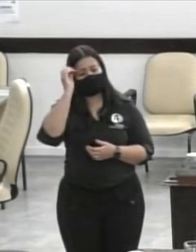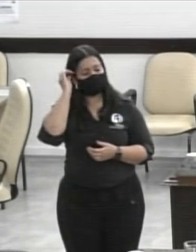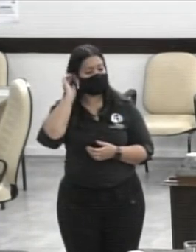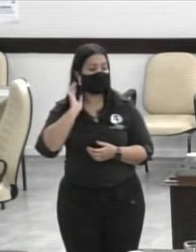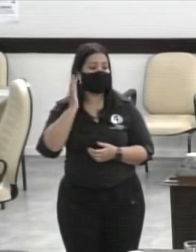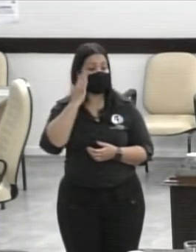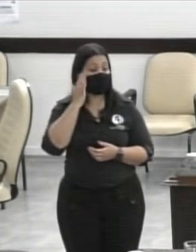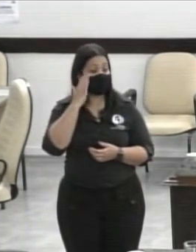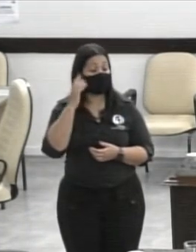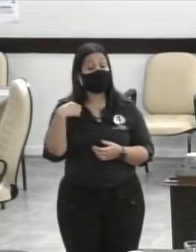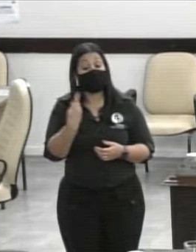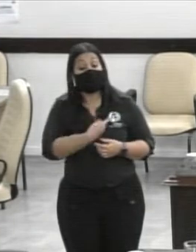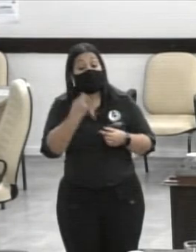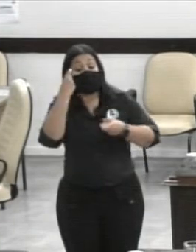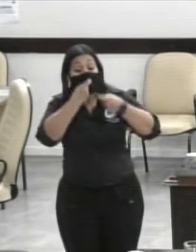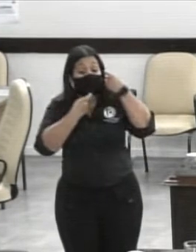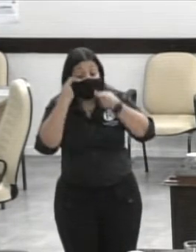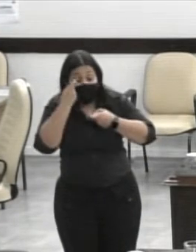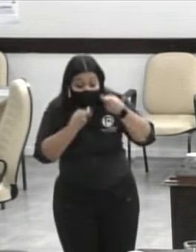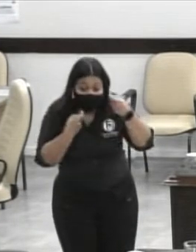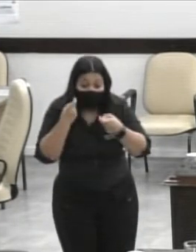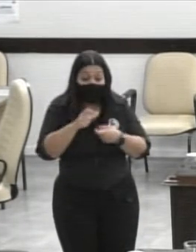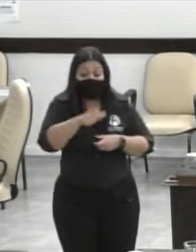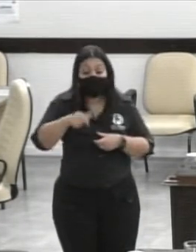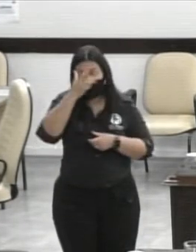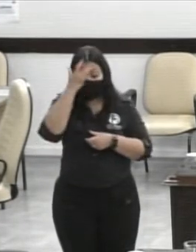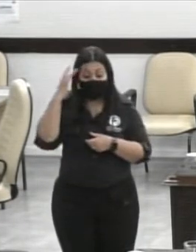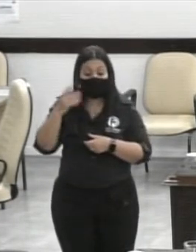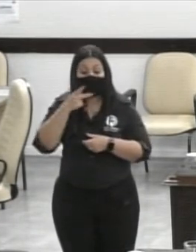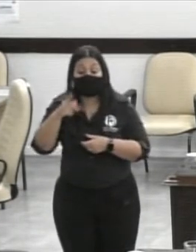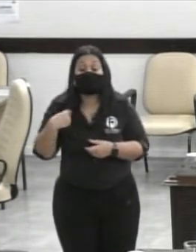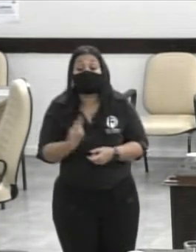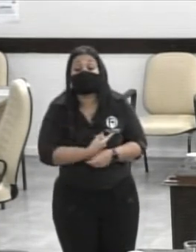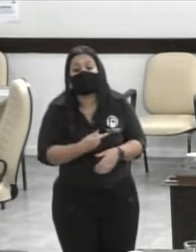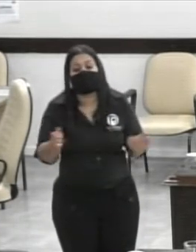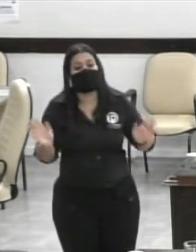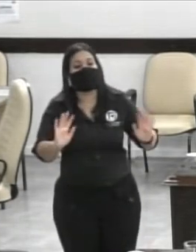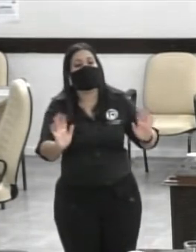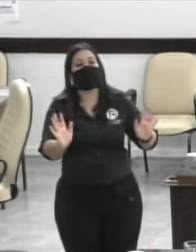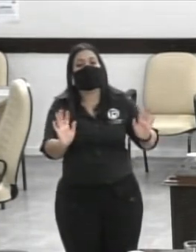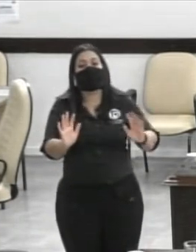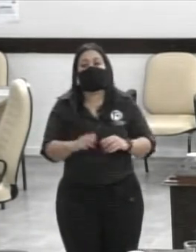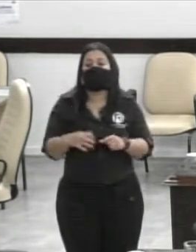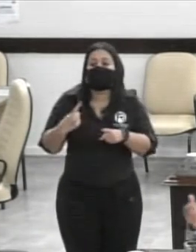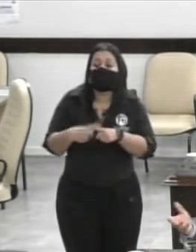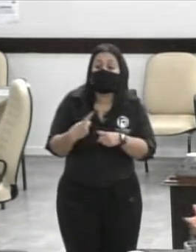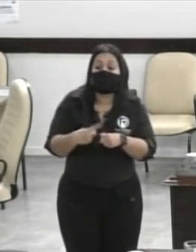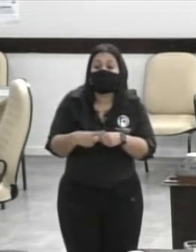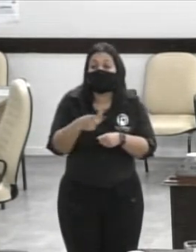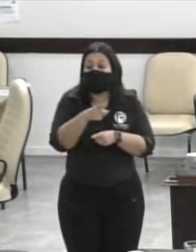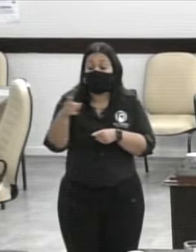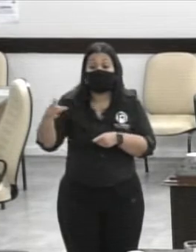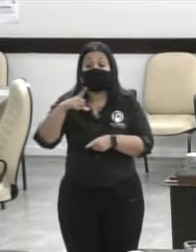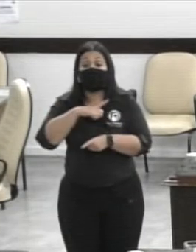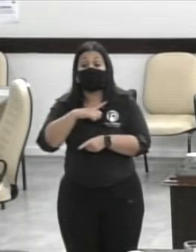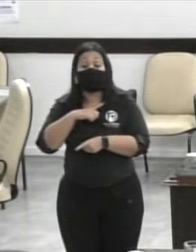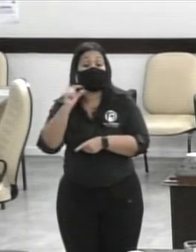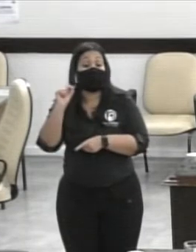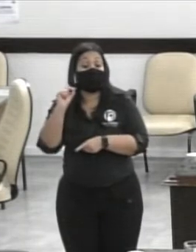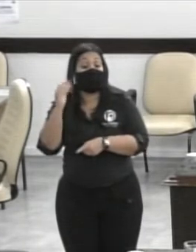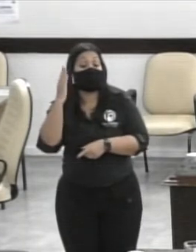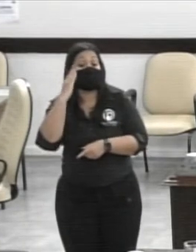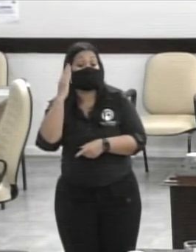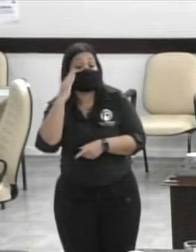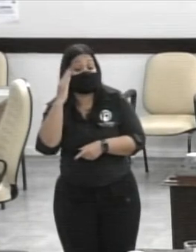nos preocupássemos com o que as pessoas falassem de nós. Porque, para que a senhora tenha uma noção, na boca